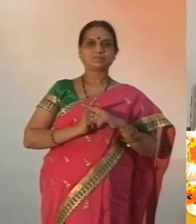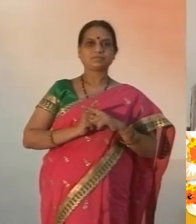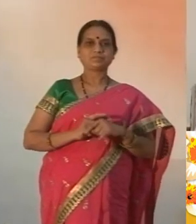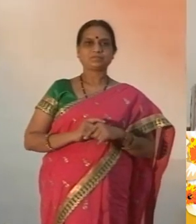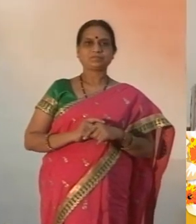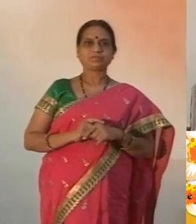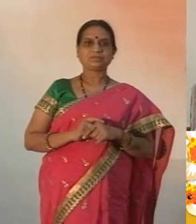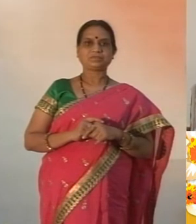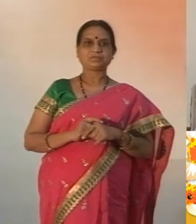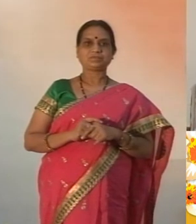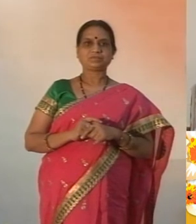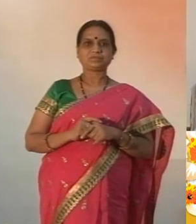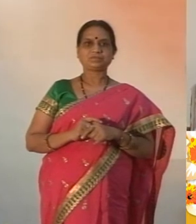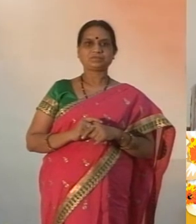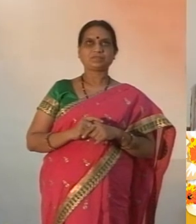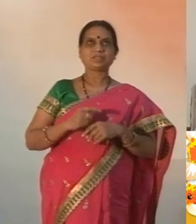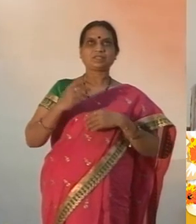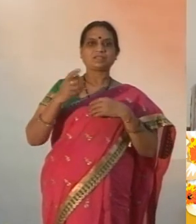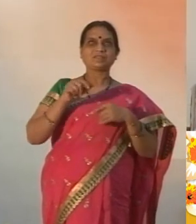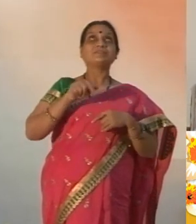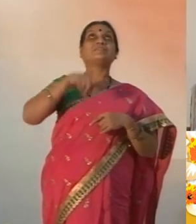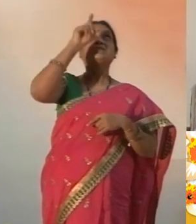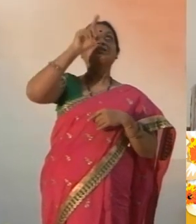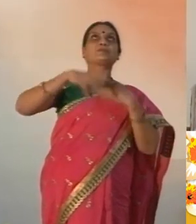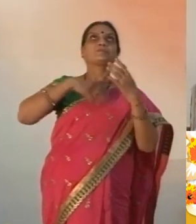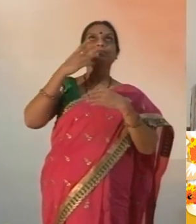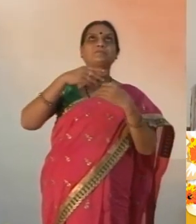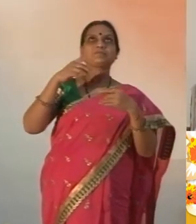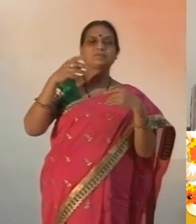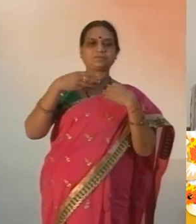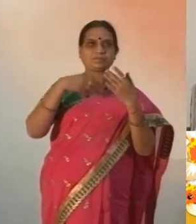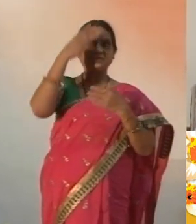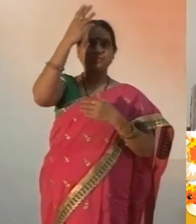और उनसे अपनी सारी बातें भी शेयर की।